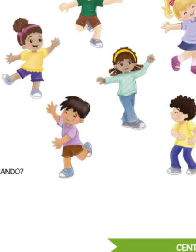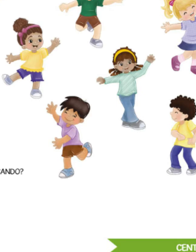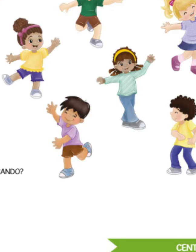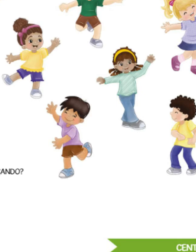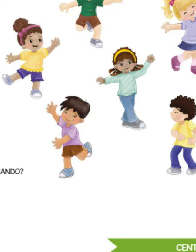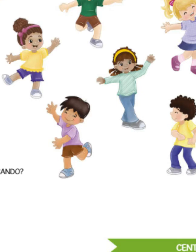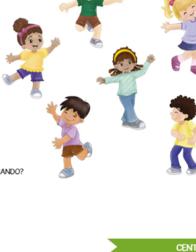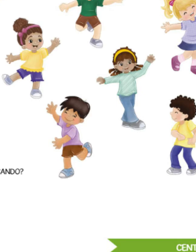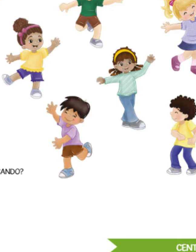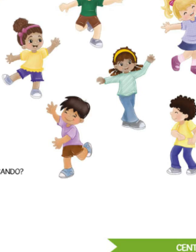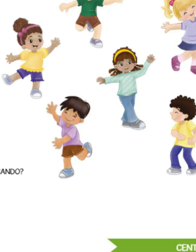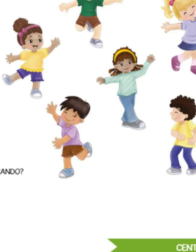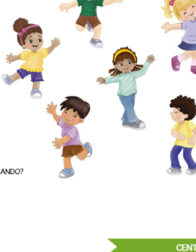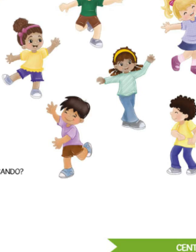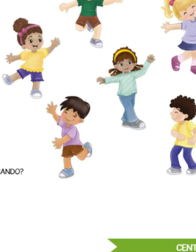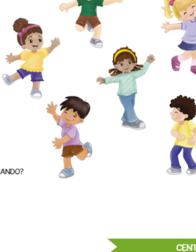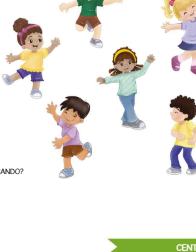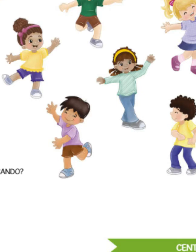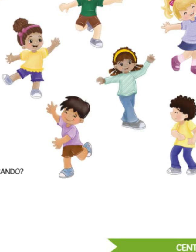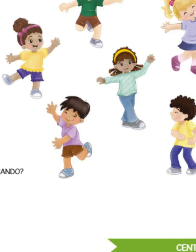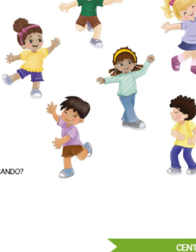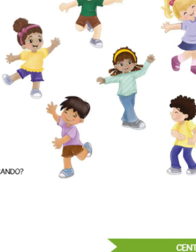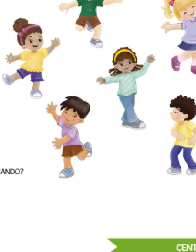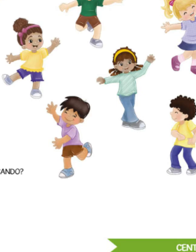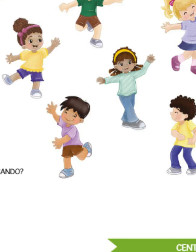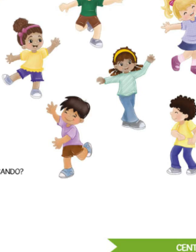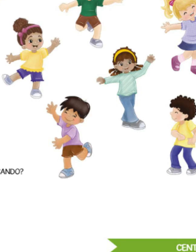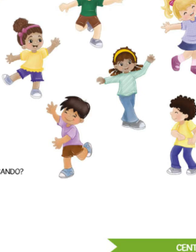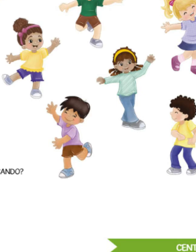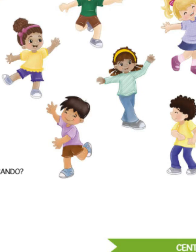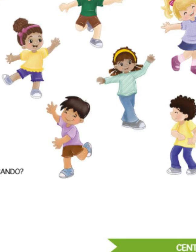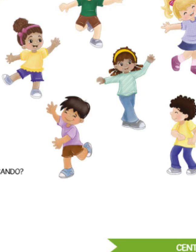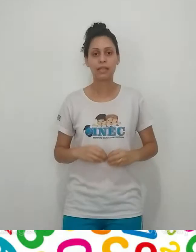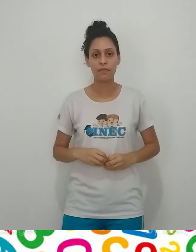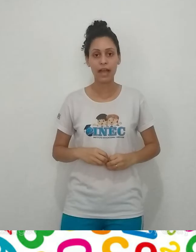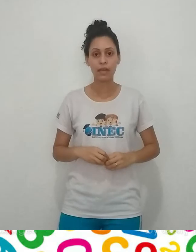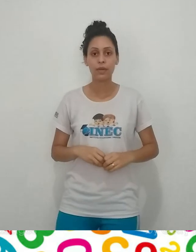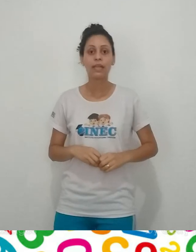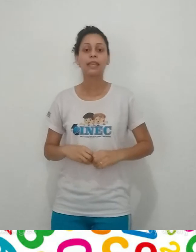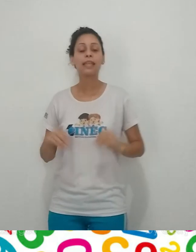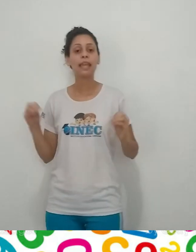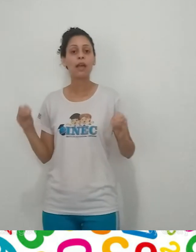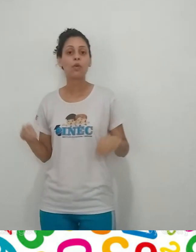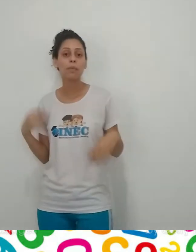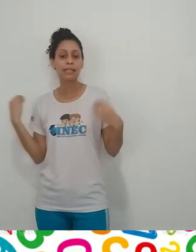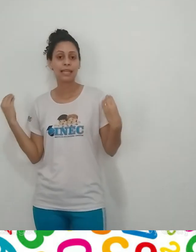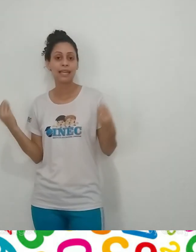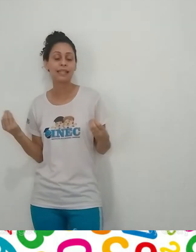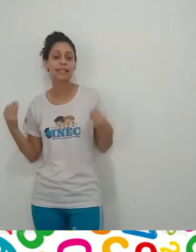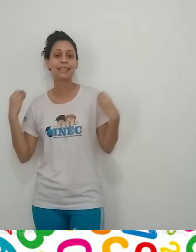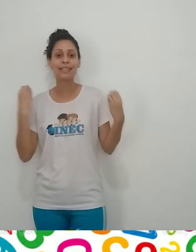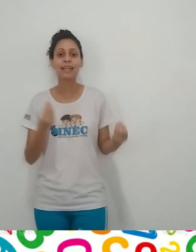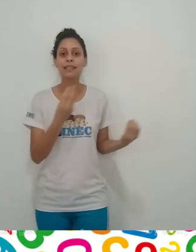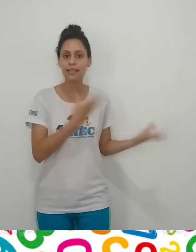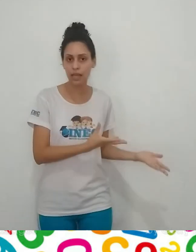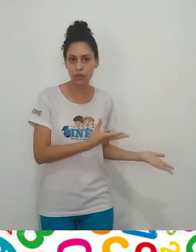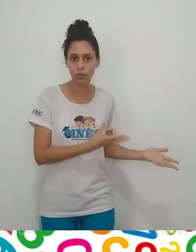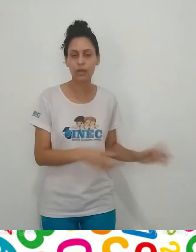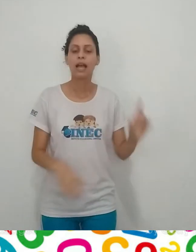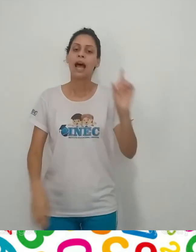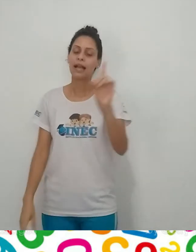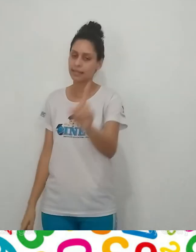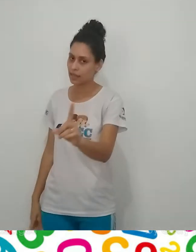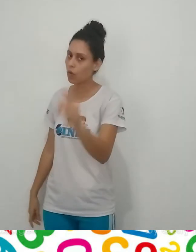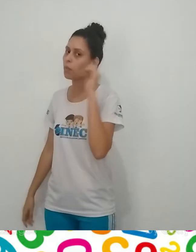119. Isso, muito bem, essa página. Vocês observaram que tem algumas crianças